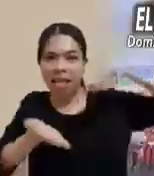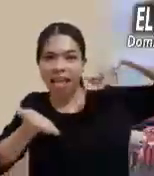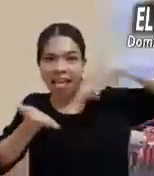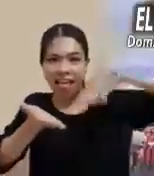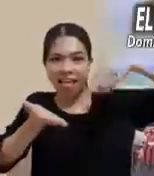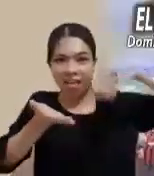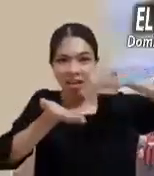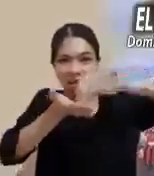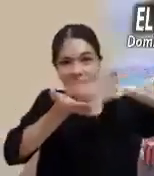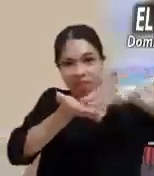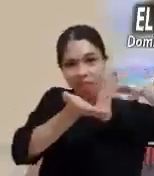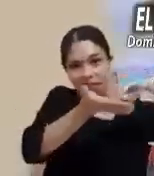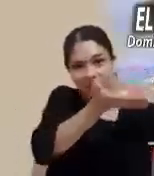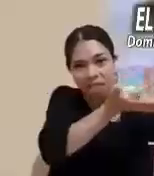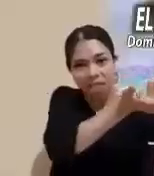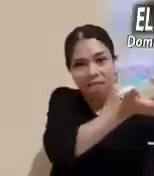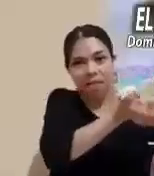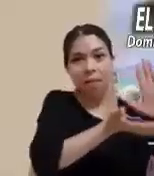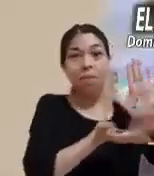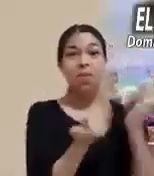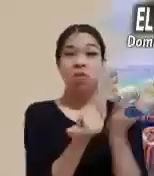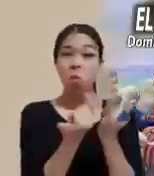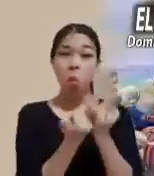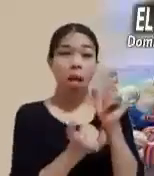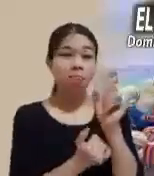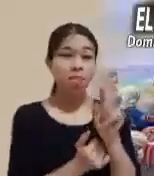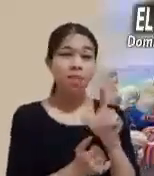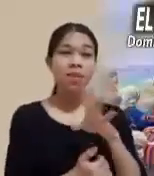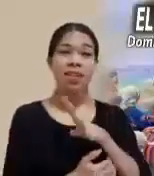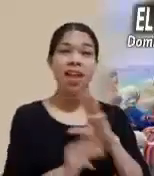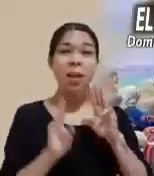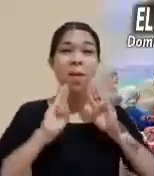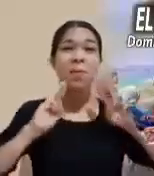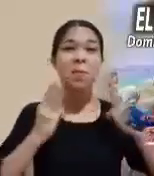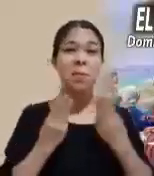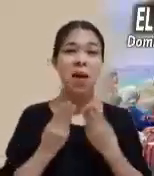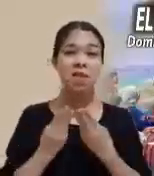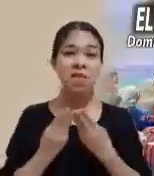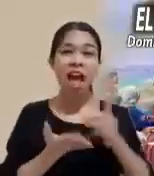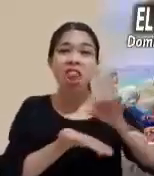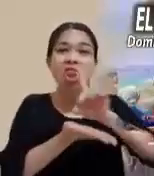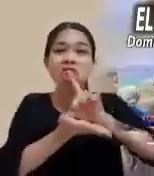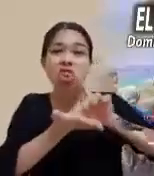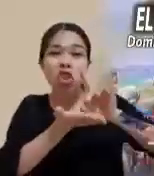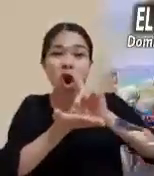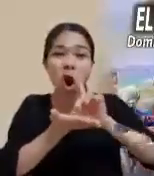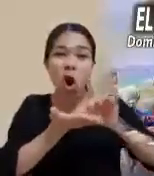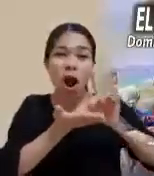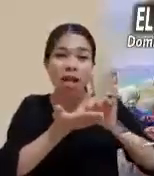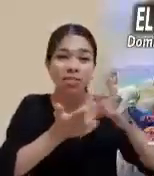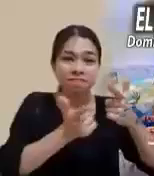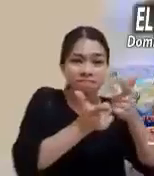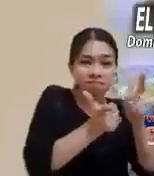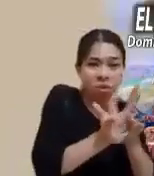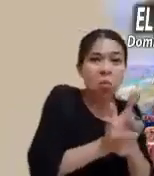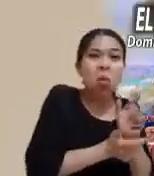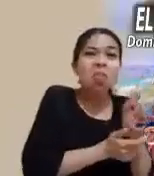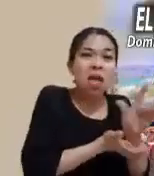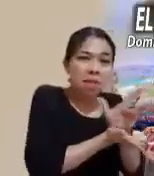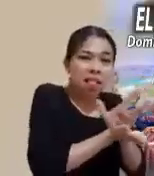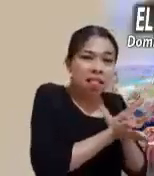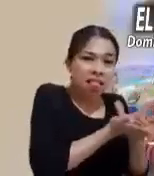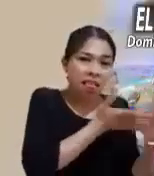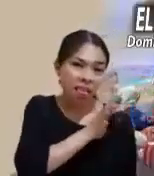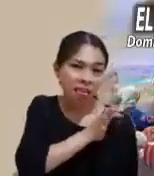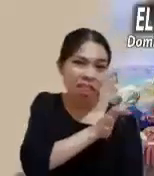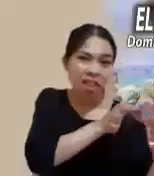está vinculada al flagelo del narcotráfico o del narconegocio, y por otra parte viene destruyendo el